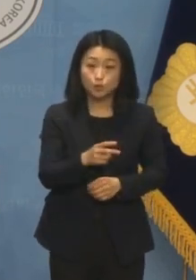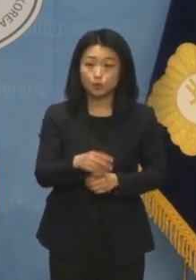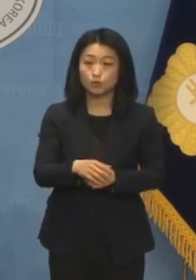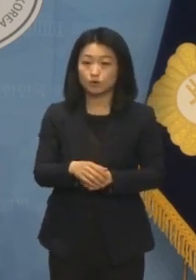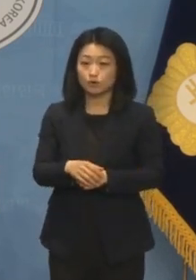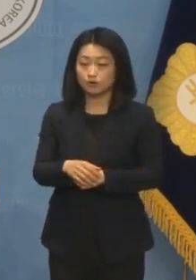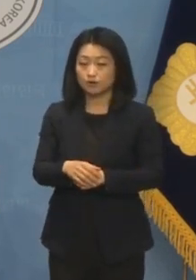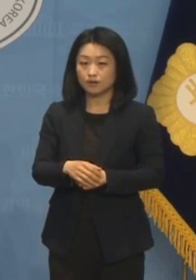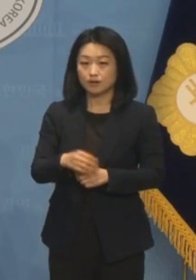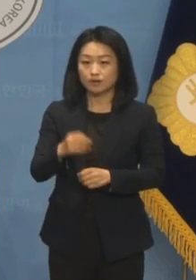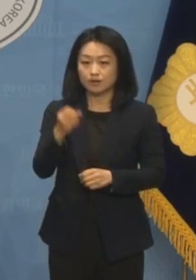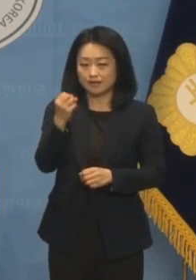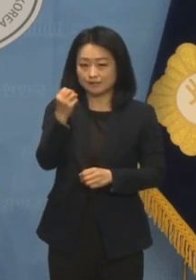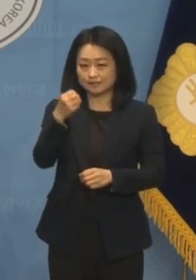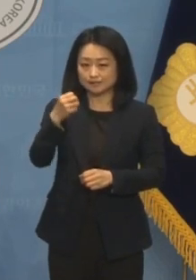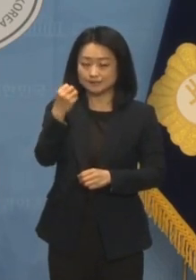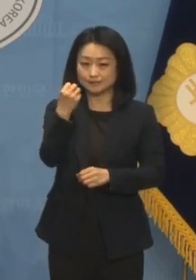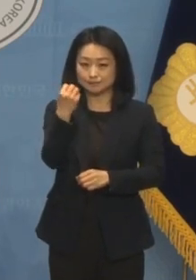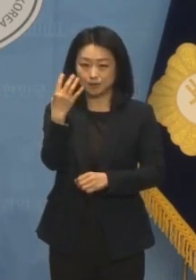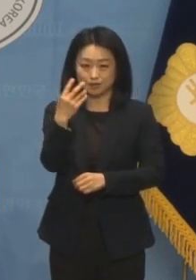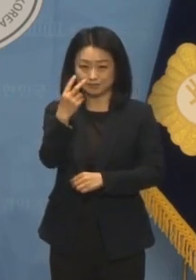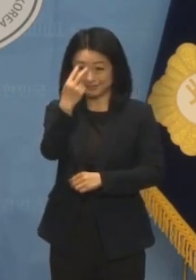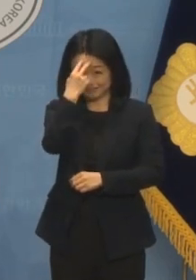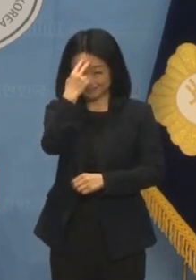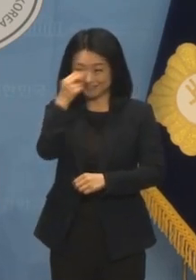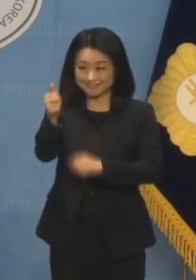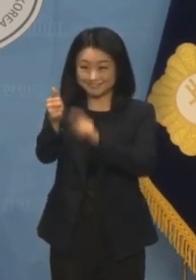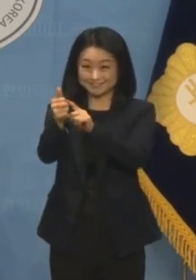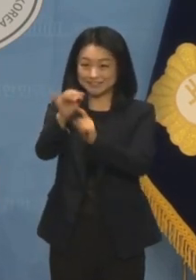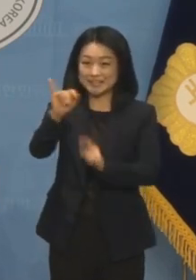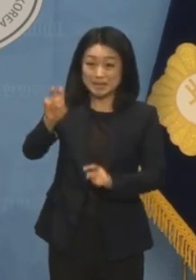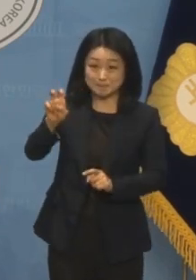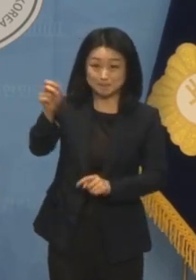대상에서 제외한 수사 결과를 경찰에 이첩했습니다.